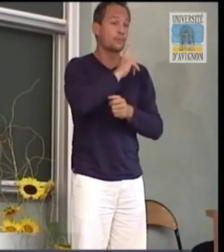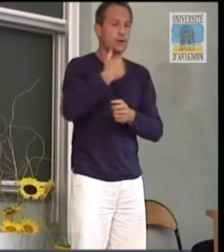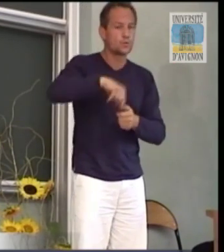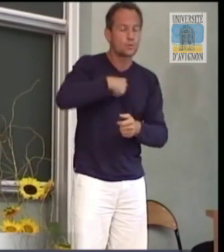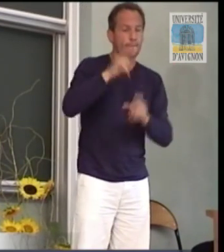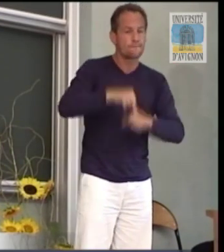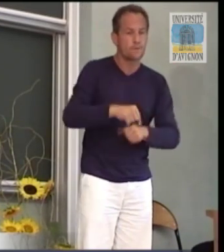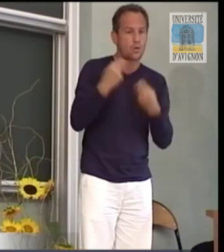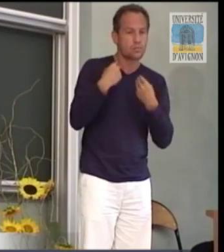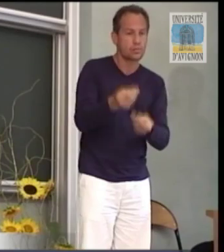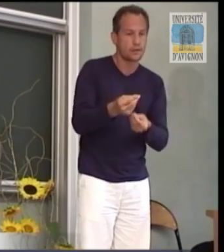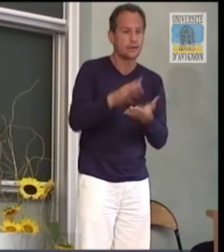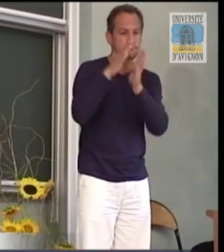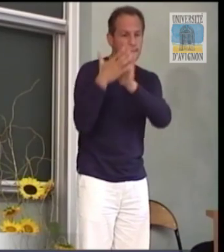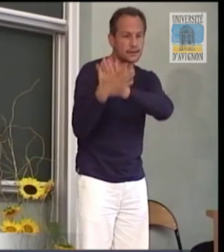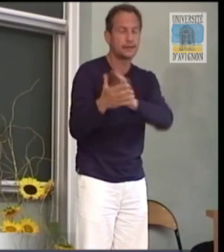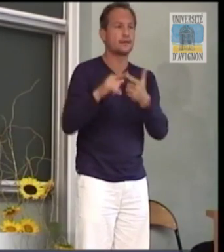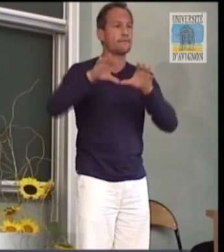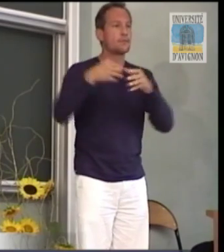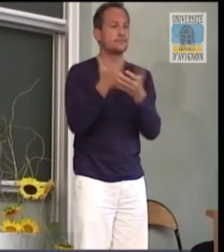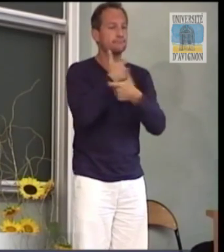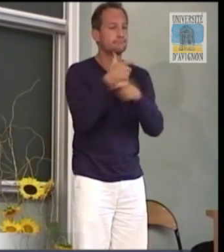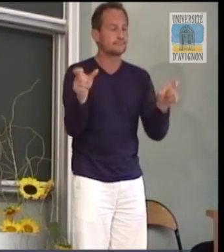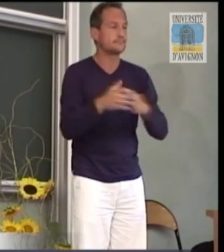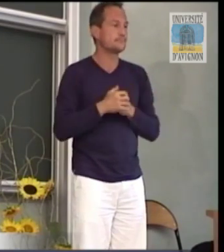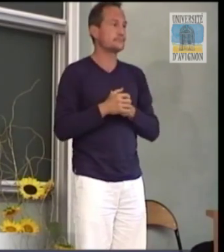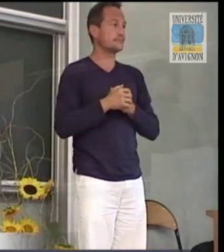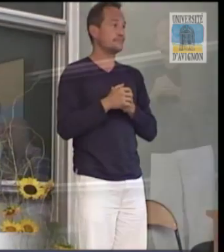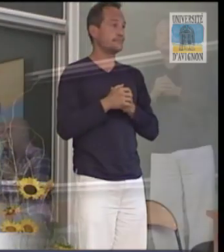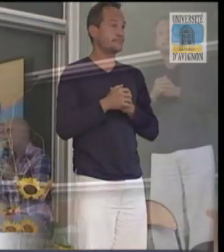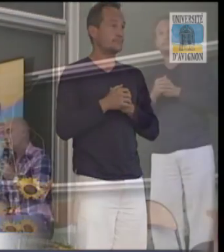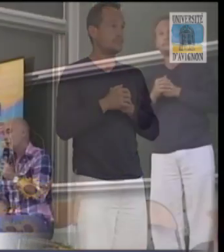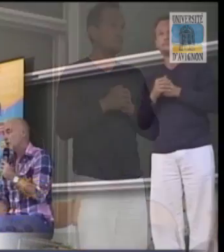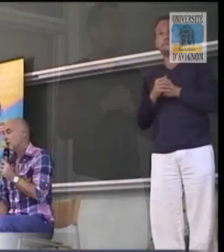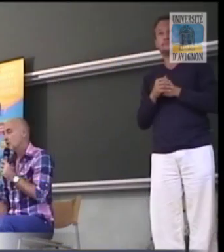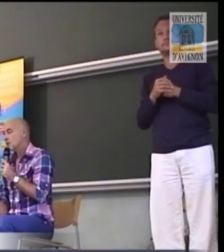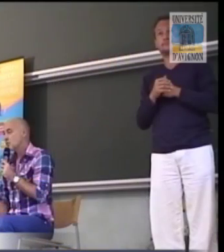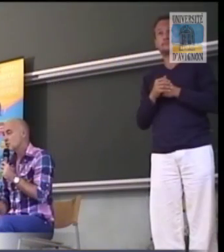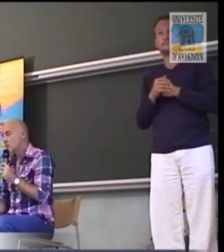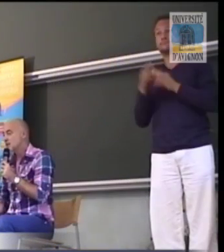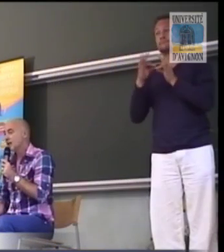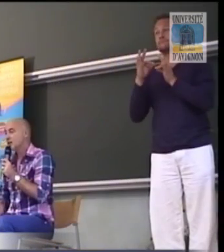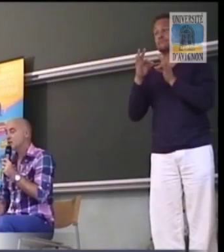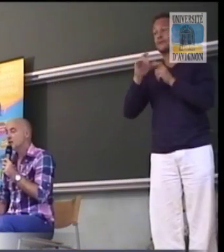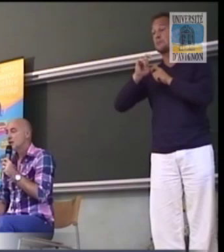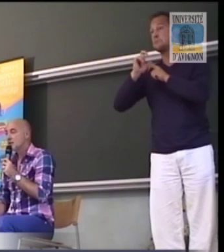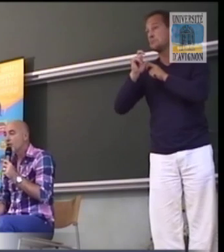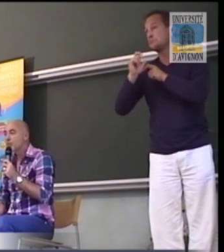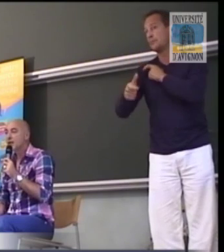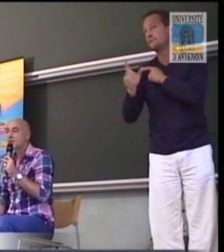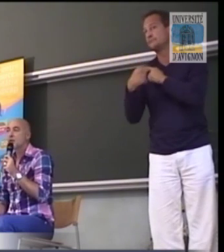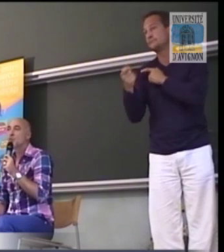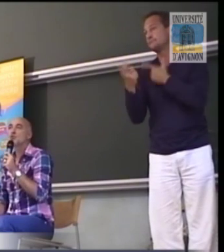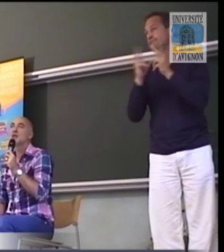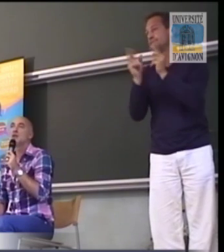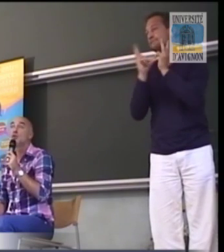la formation accessible. Et donc ça m'amène naturellement à vous parler de notre école. sur ce métissage. Ce qui est